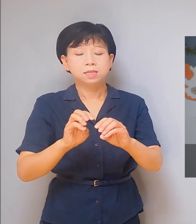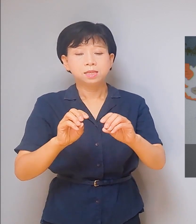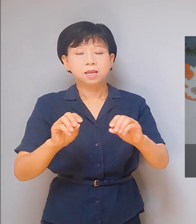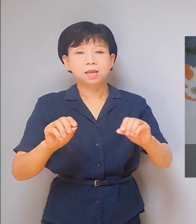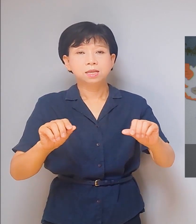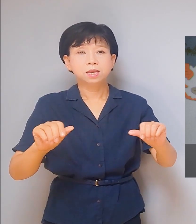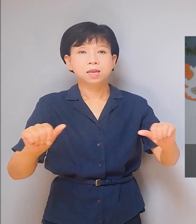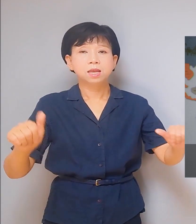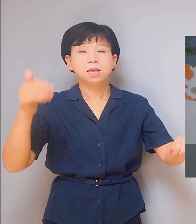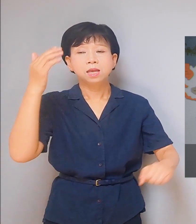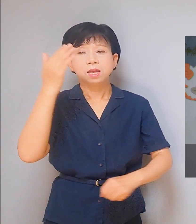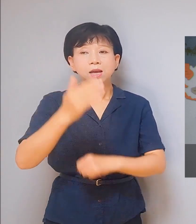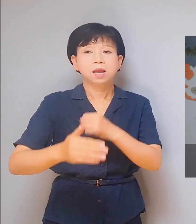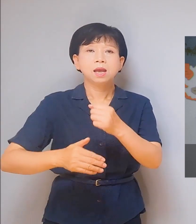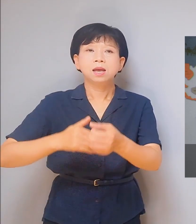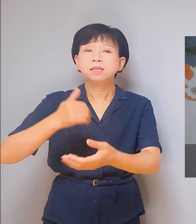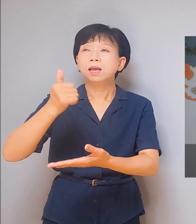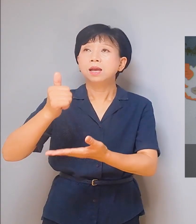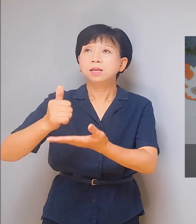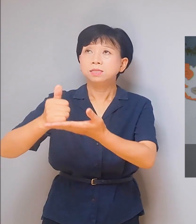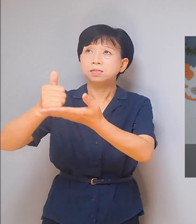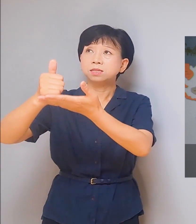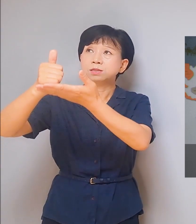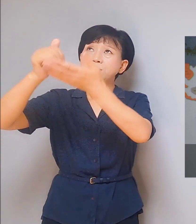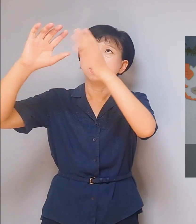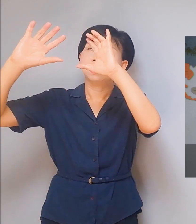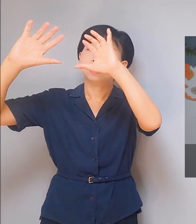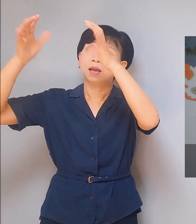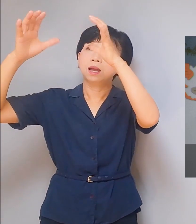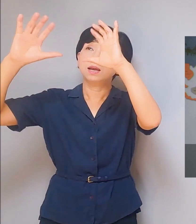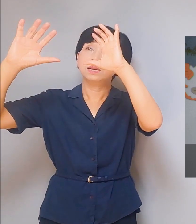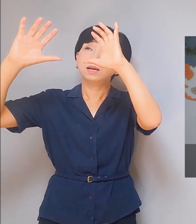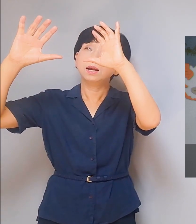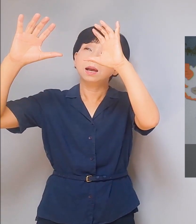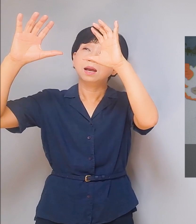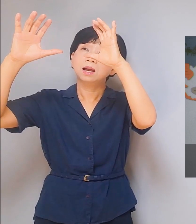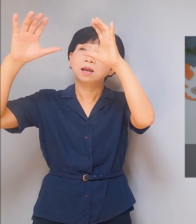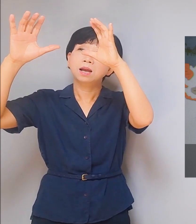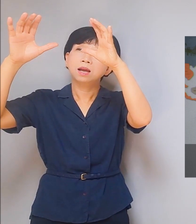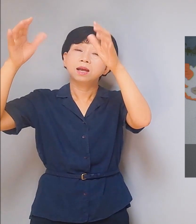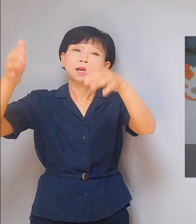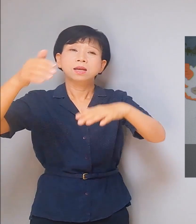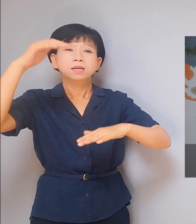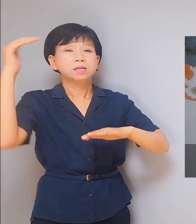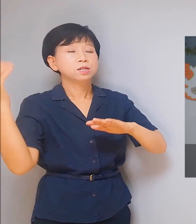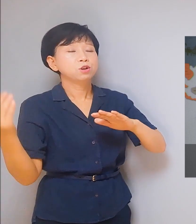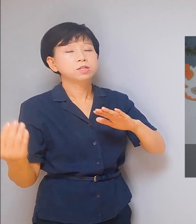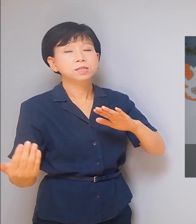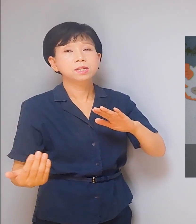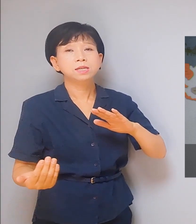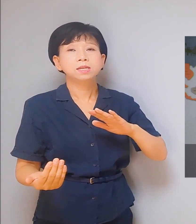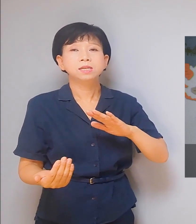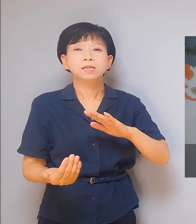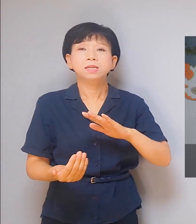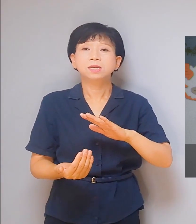이 땅에 하나님의 나라가